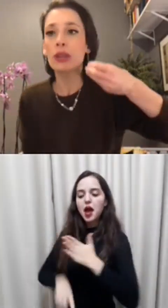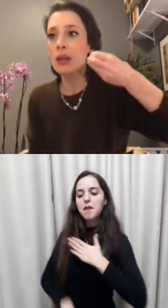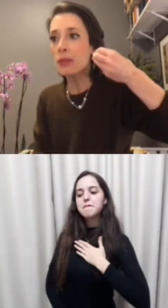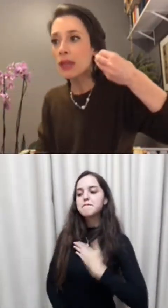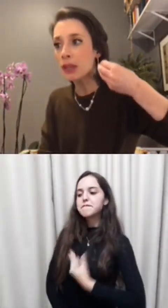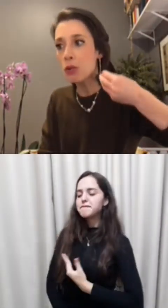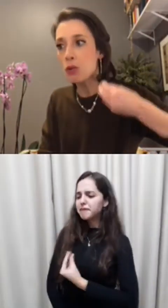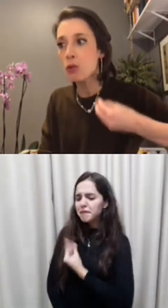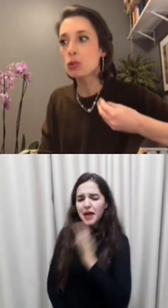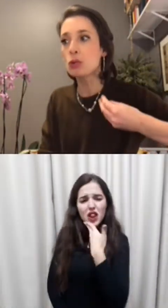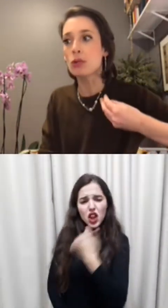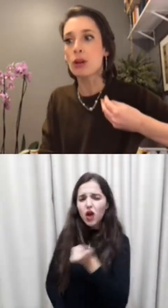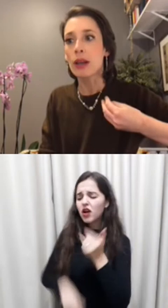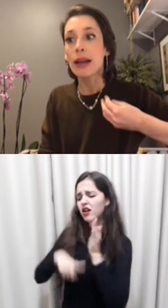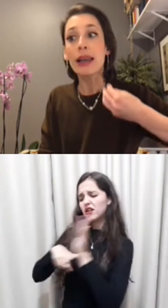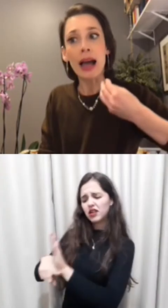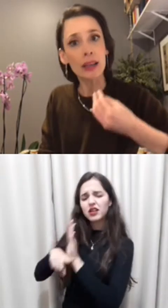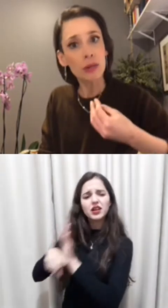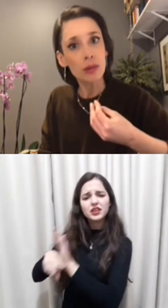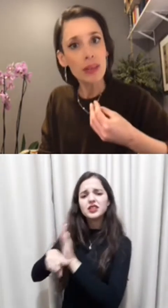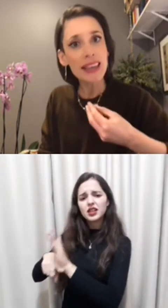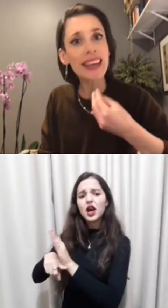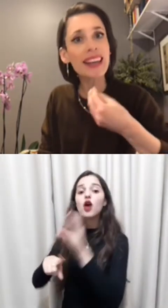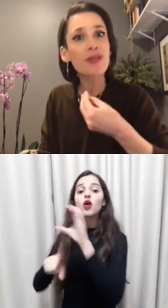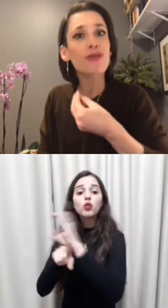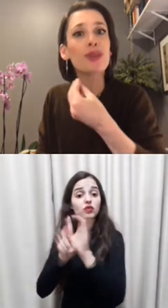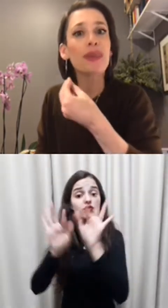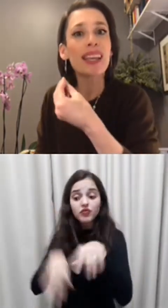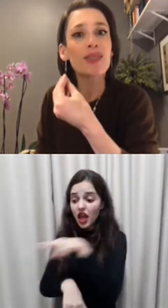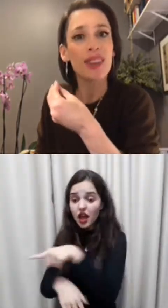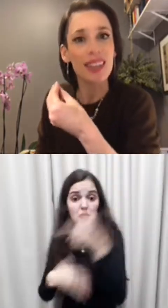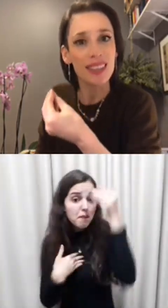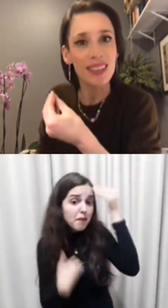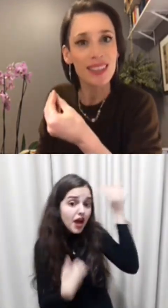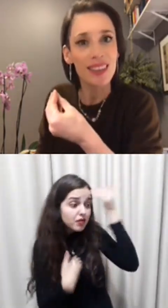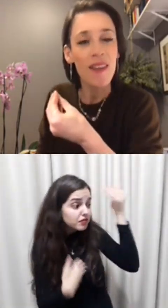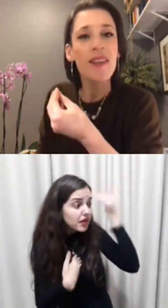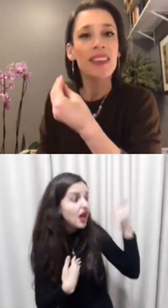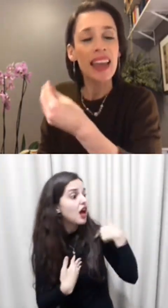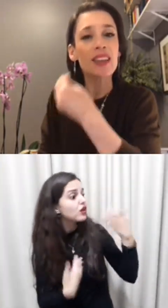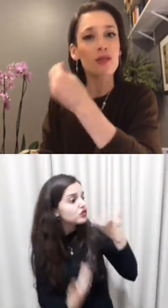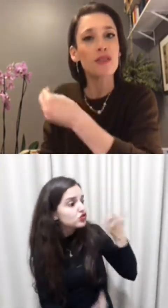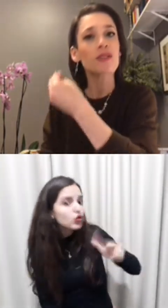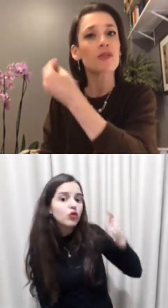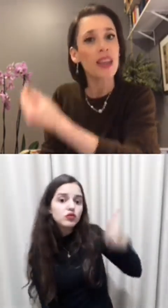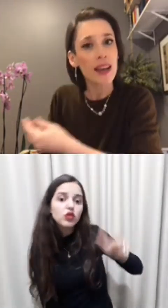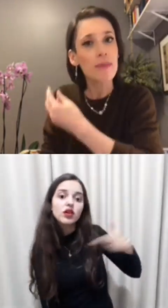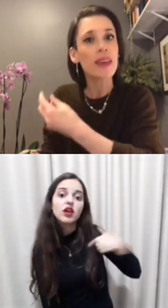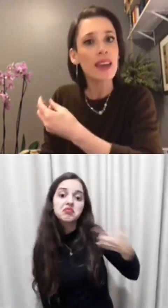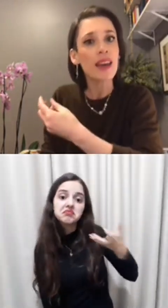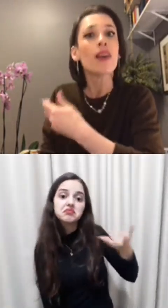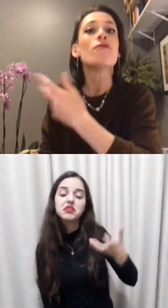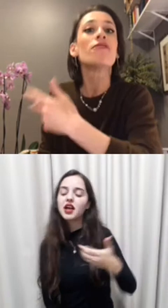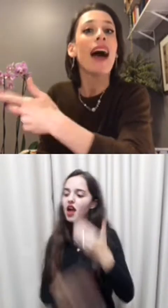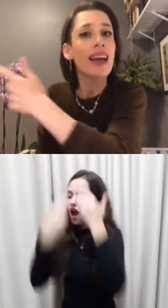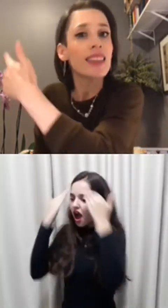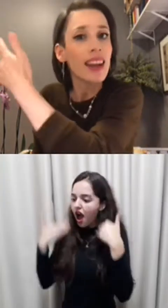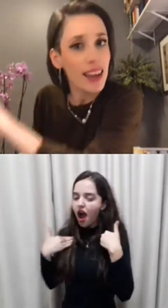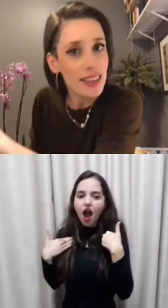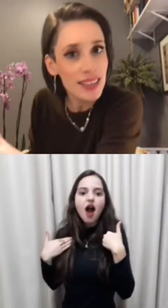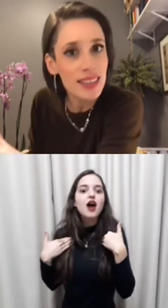surdo termina o culto grato e querendo vir mais vezes. Né? E isso faz com que a Gabi